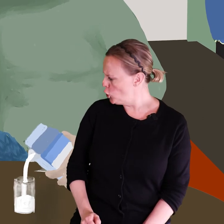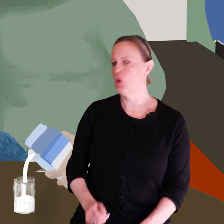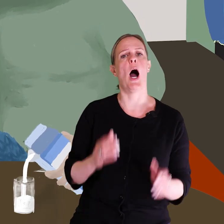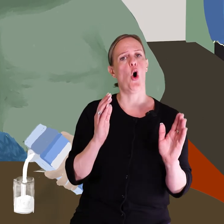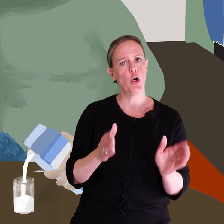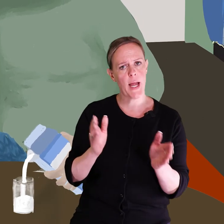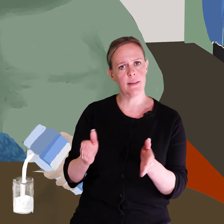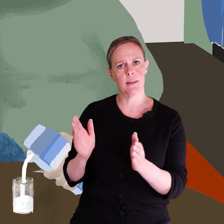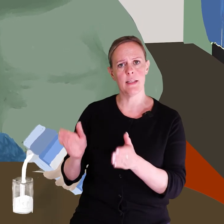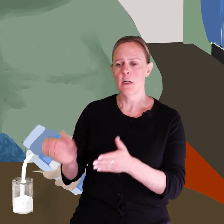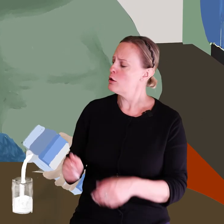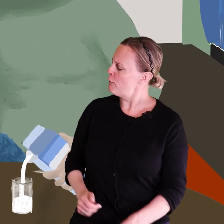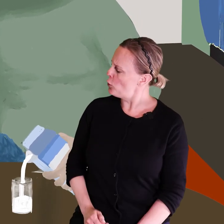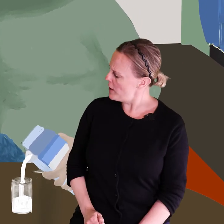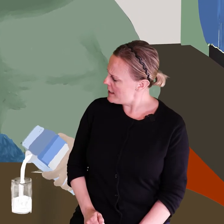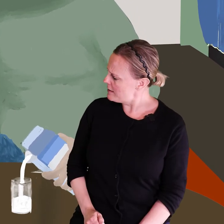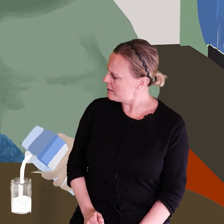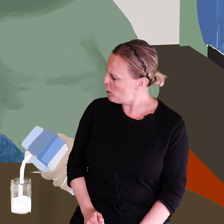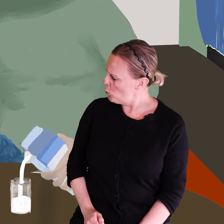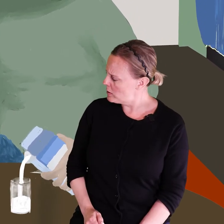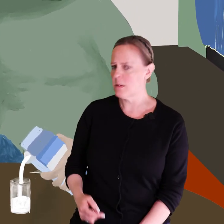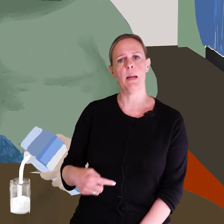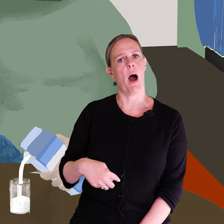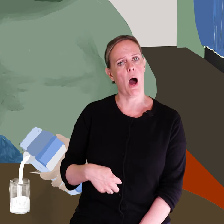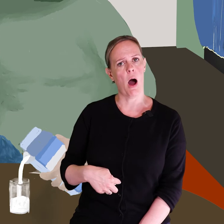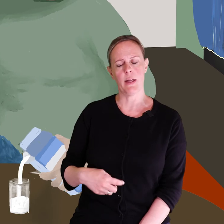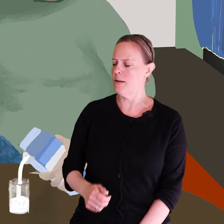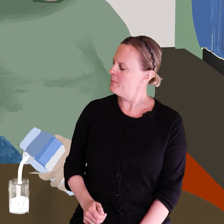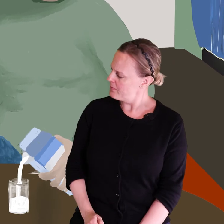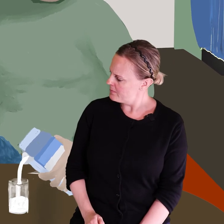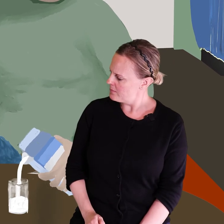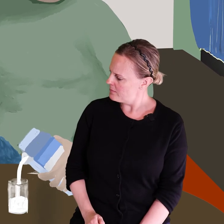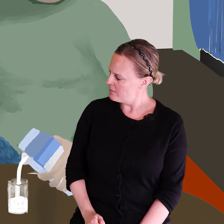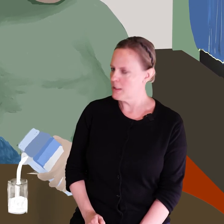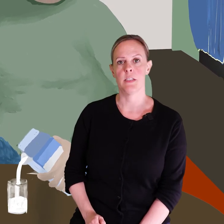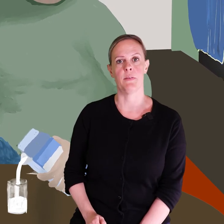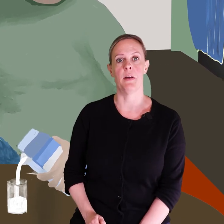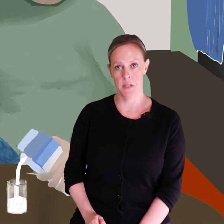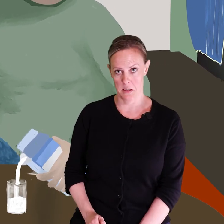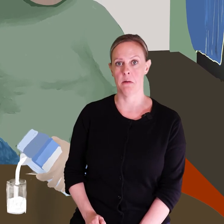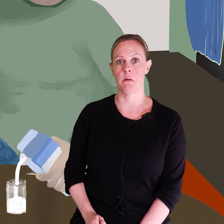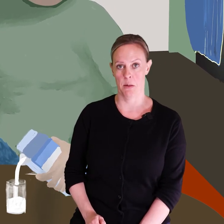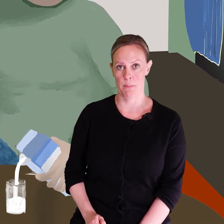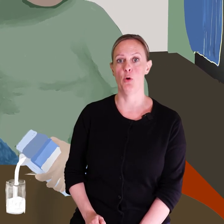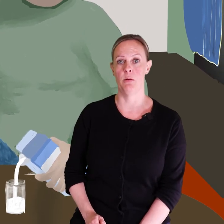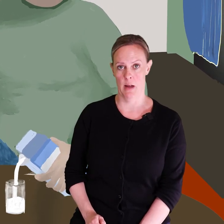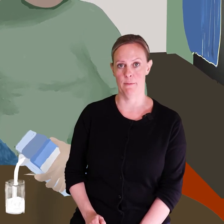Tugga ordentligt så får du inte ont i magen. Svante nickar med munnen